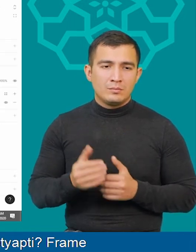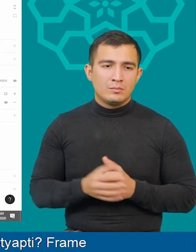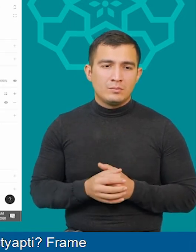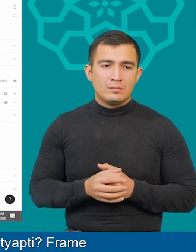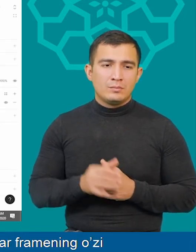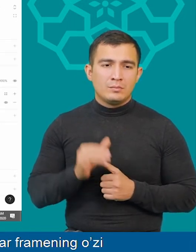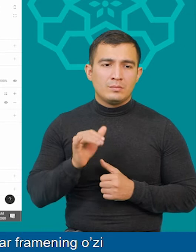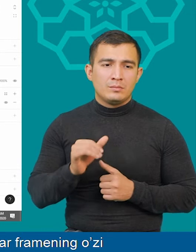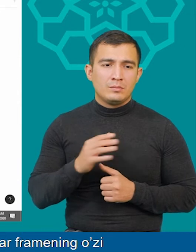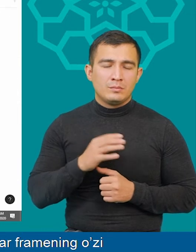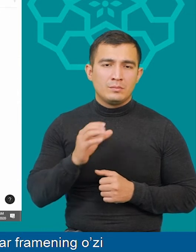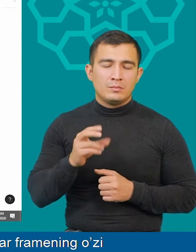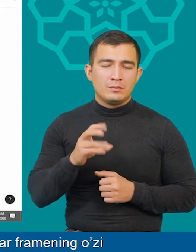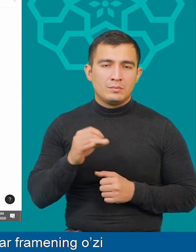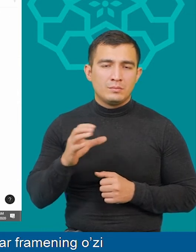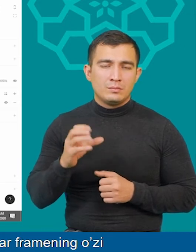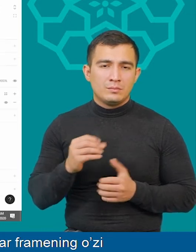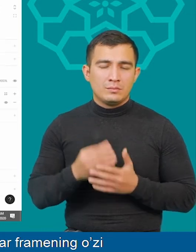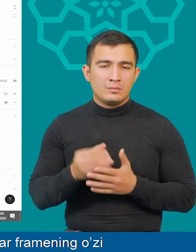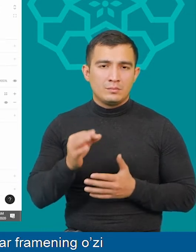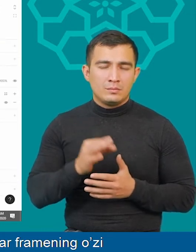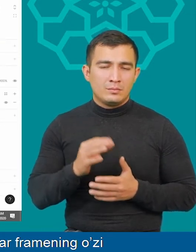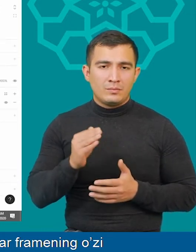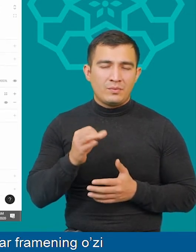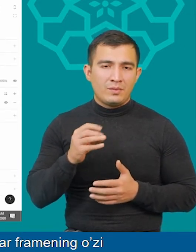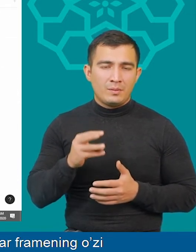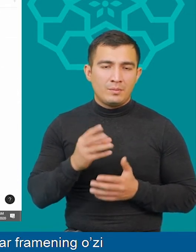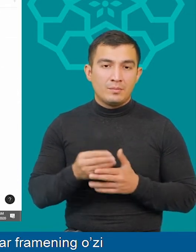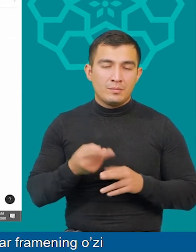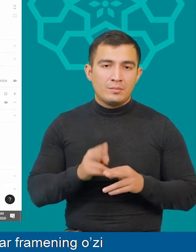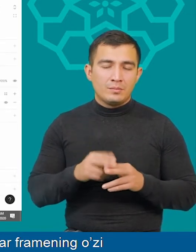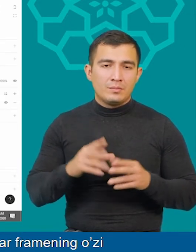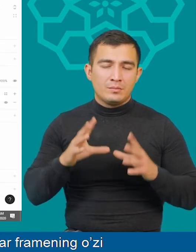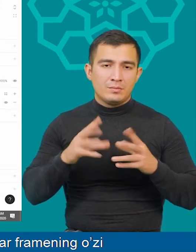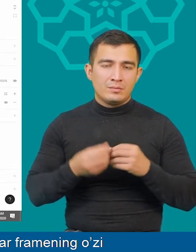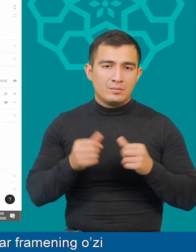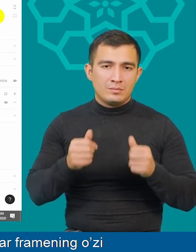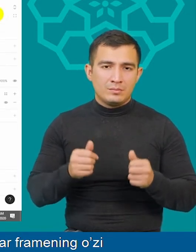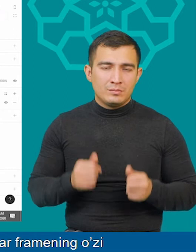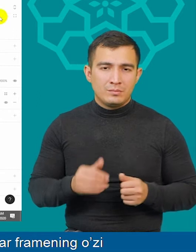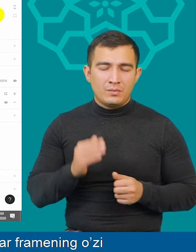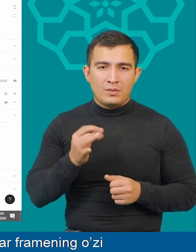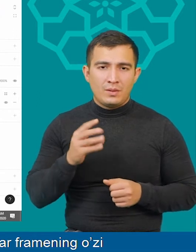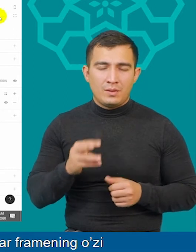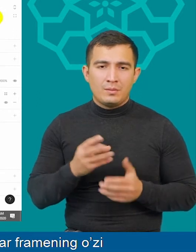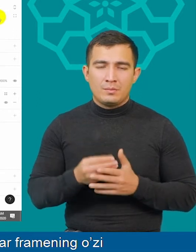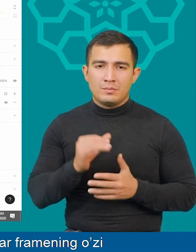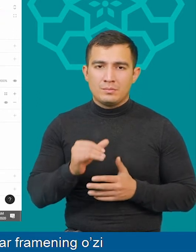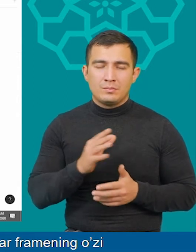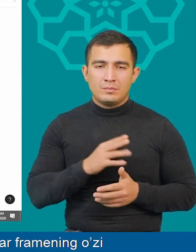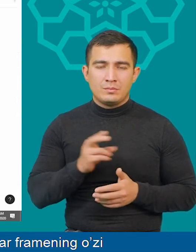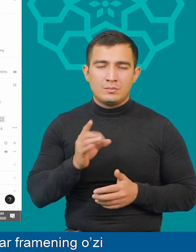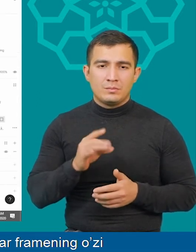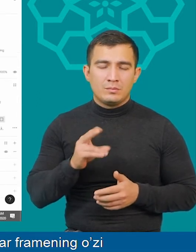Bizda frame va slice haqida ketyapti. Bizda frame mana shu narsani o'zi va frame-larda bizda border